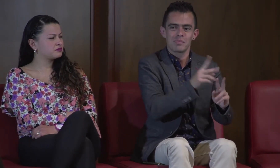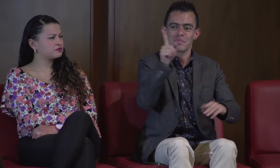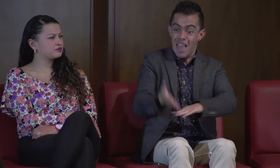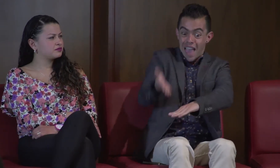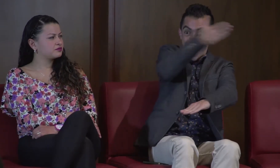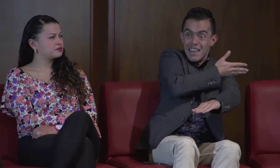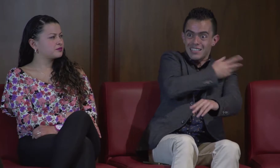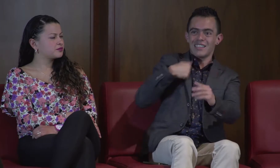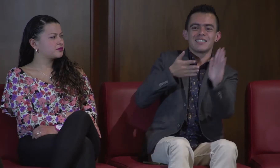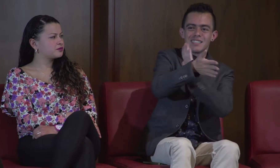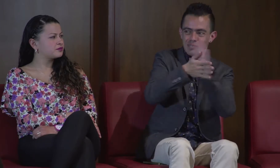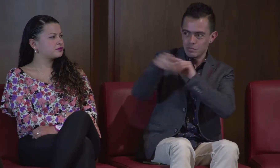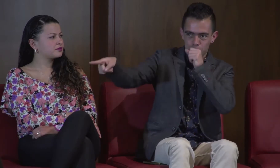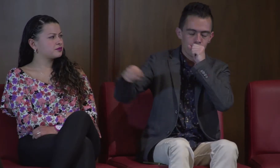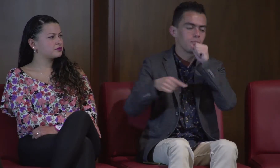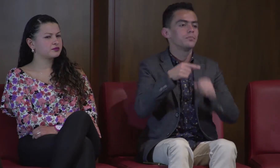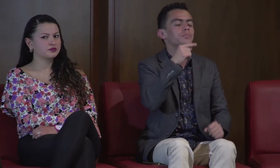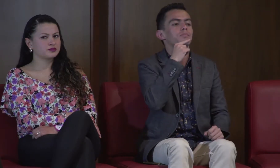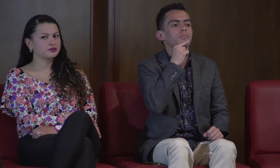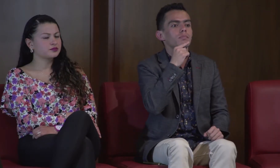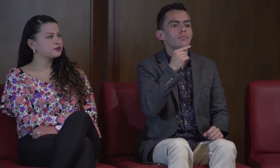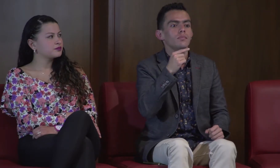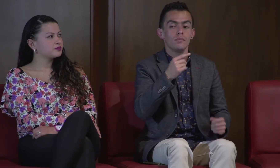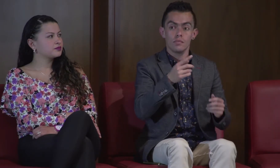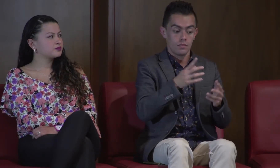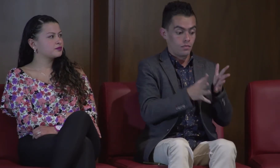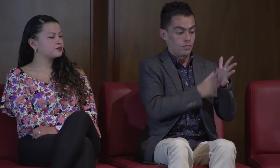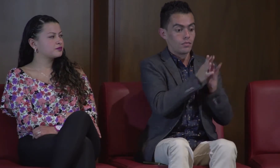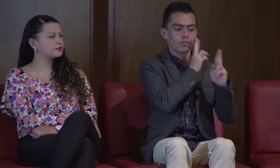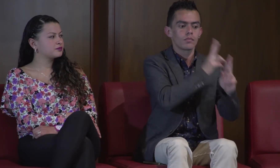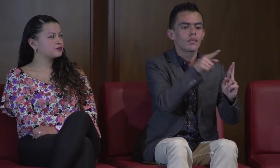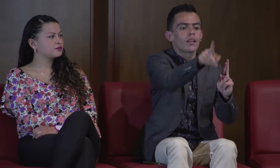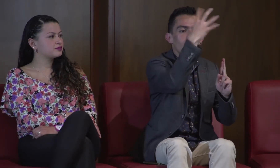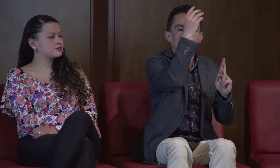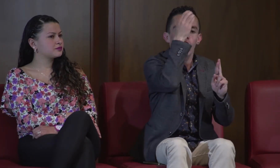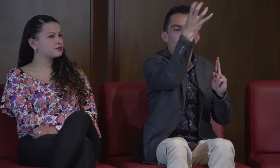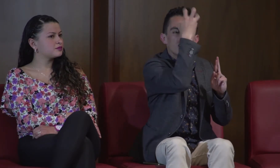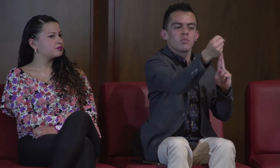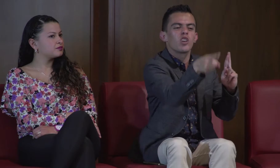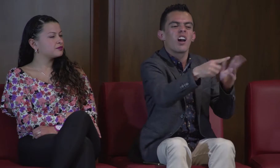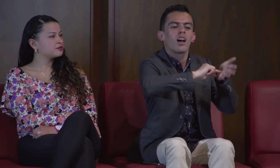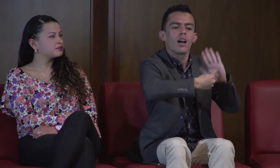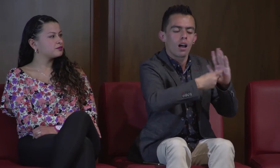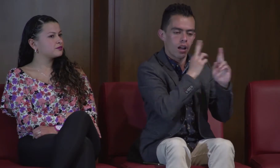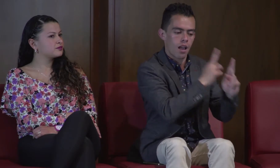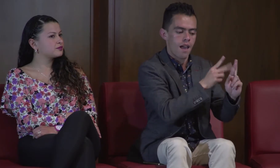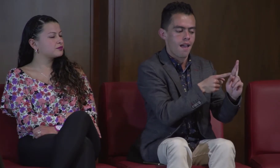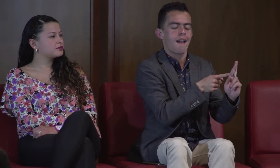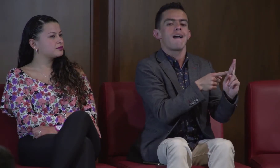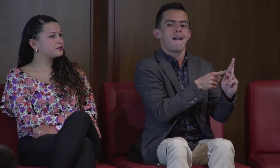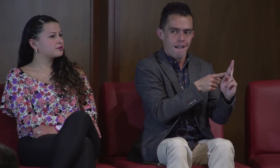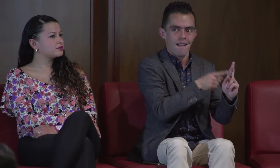esta seña de reconocimiento podría aplicar. Como contaban anteriormente, podríamos hacer la seña de reconocimiento, pero